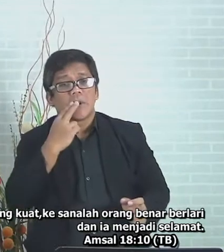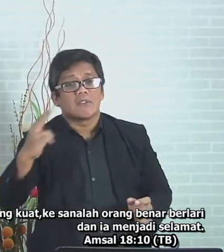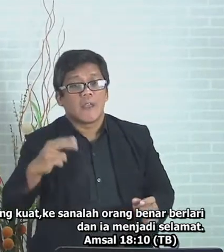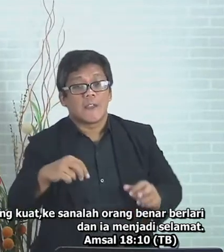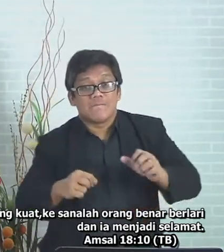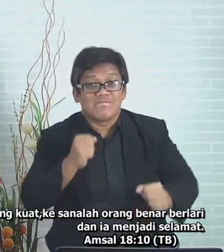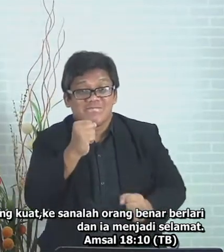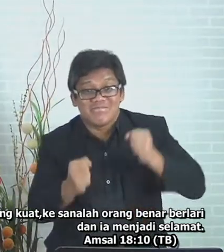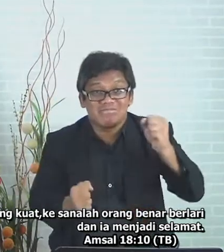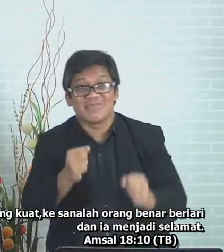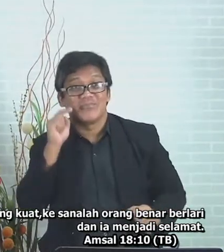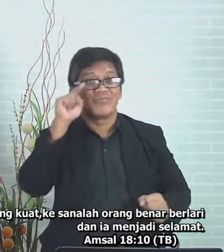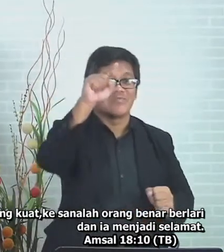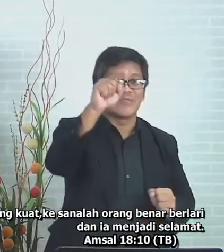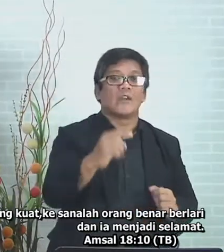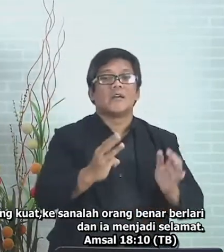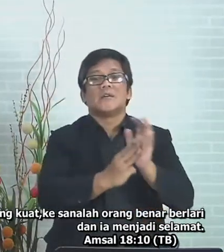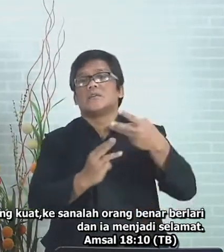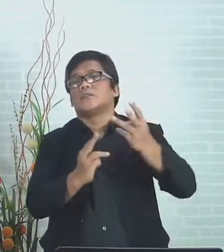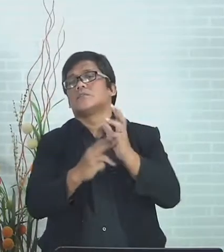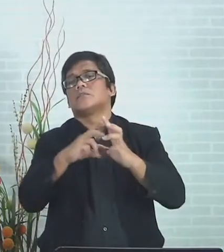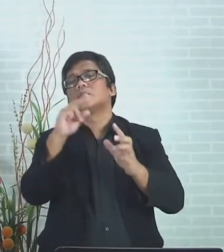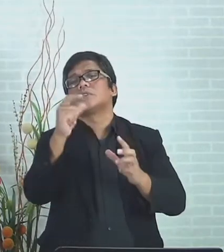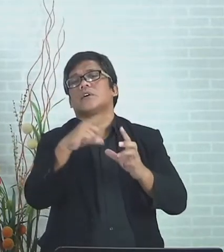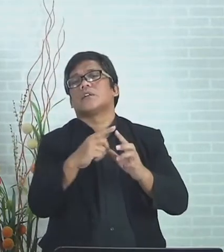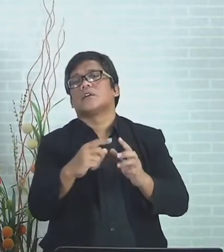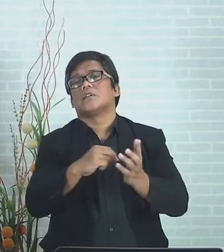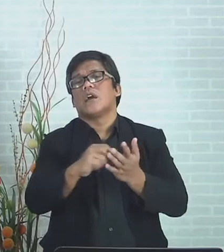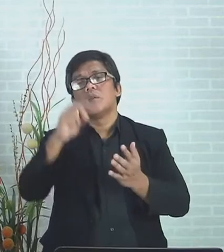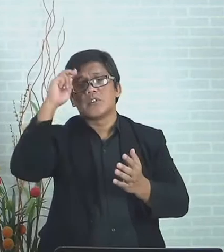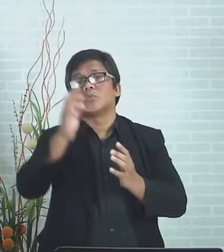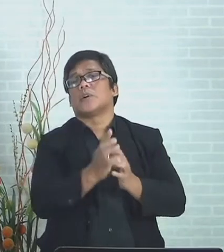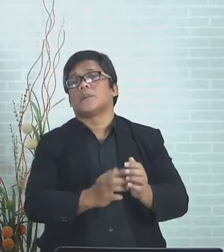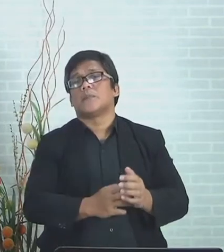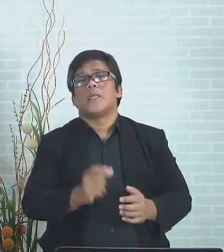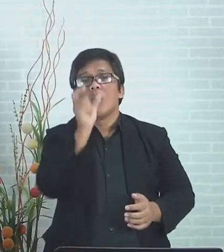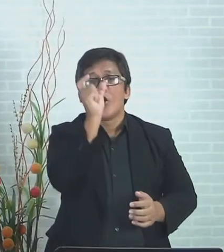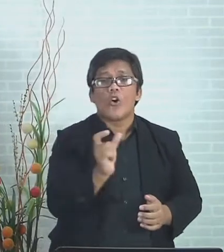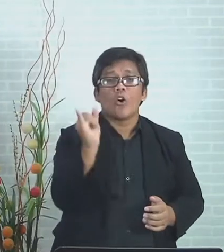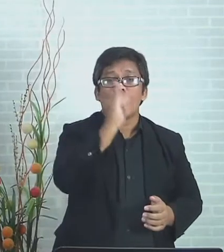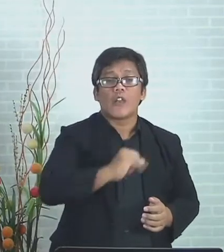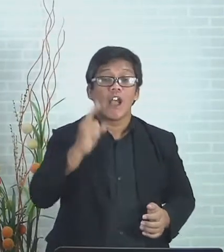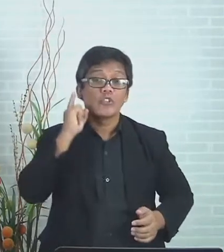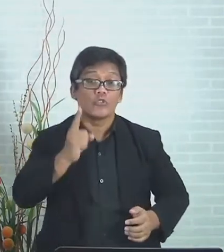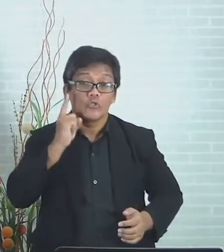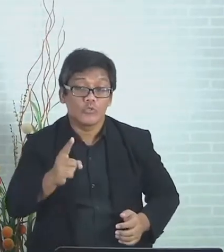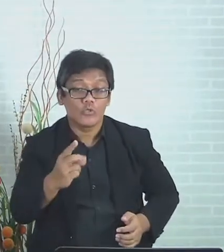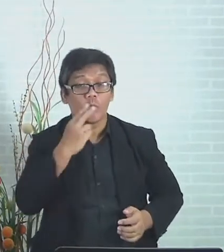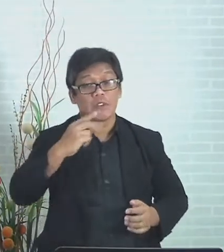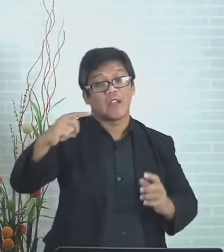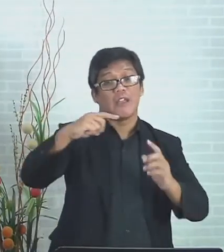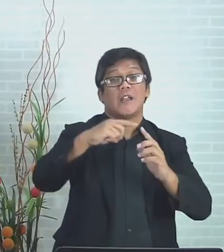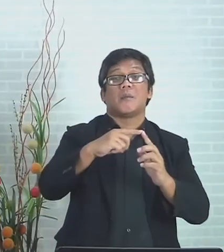dan ia menjadi selama wa orang yang percaya orang yang sungguh-sungguh hilang kebenaran Allah dia